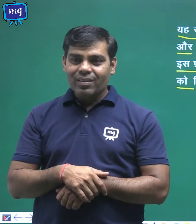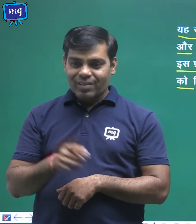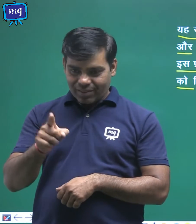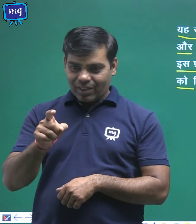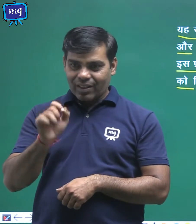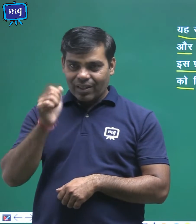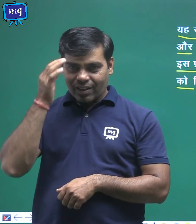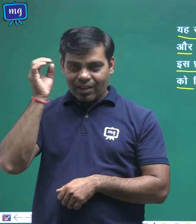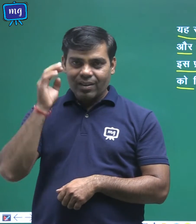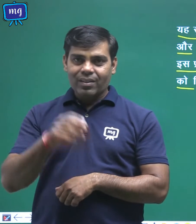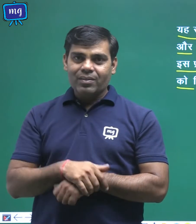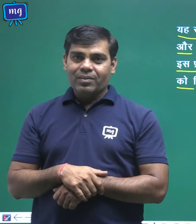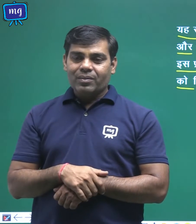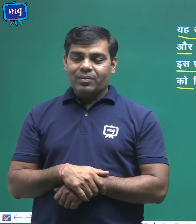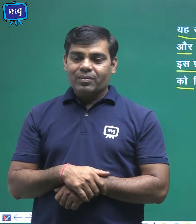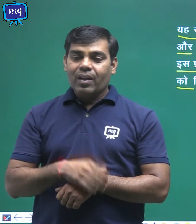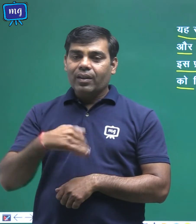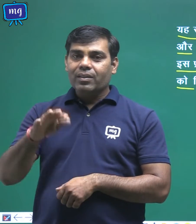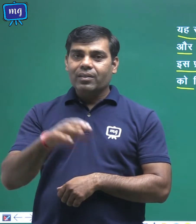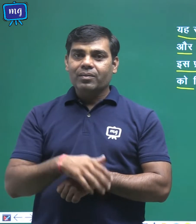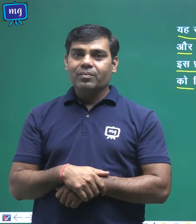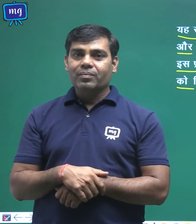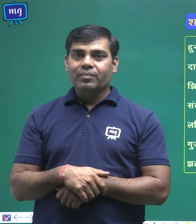हैं ना। आगे चलें।